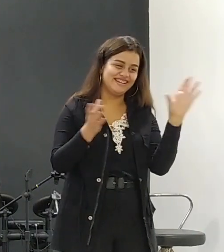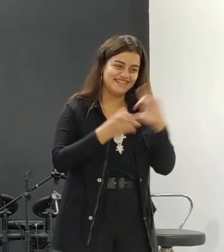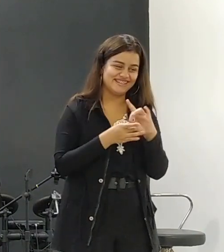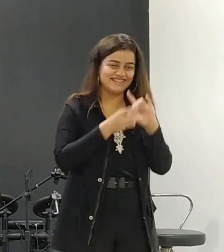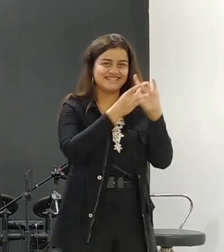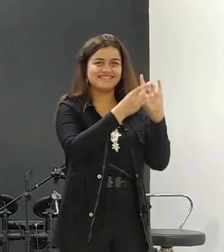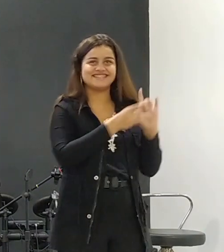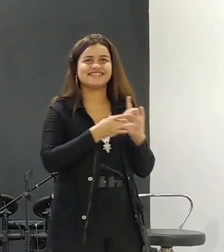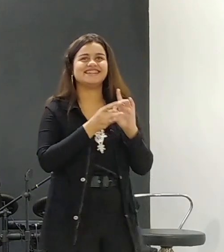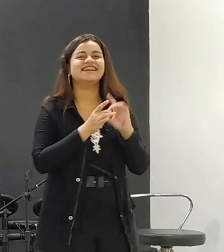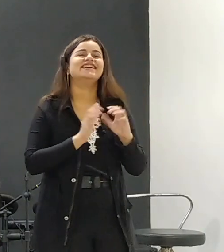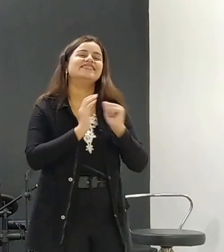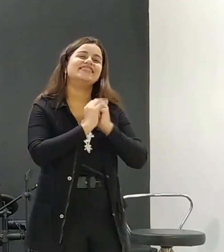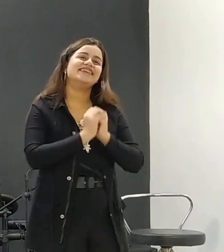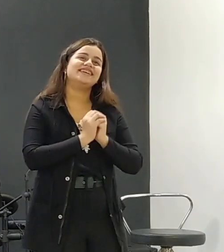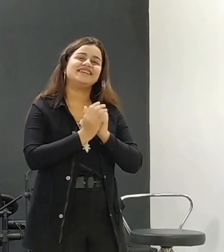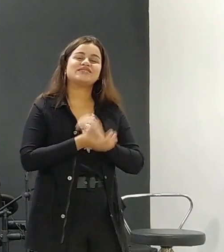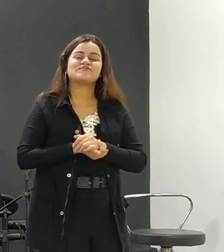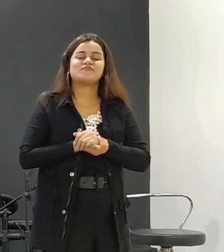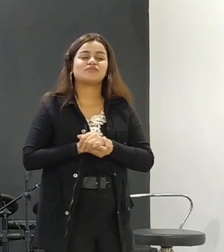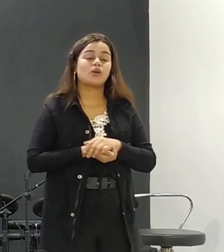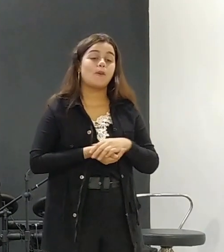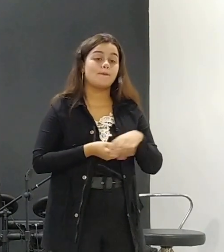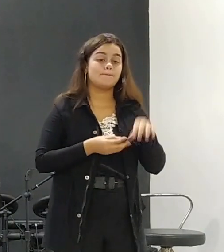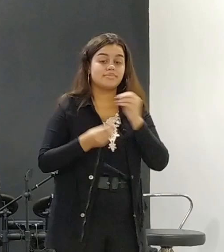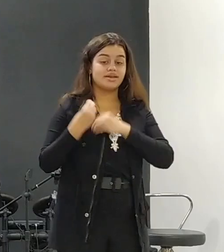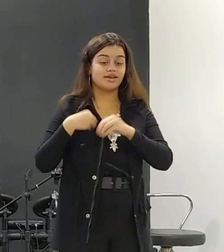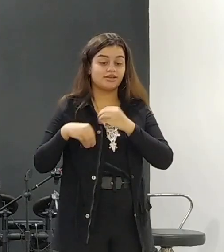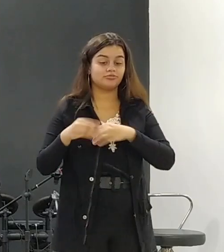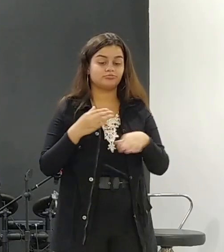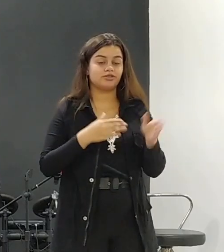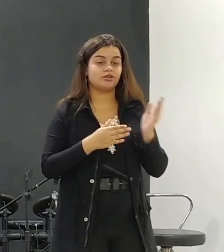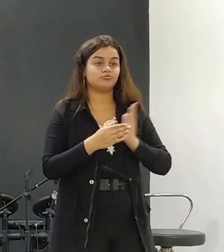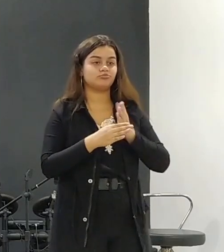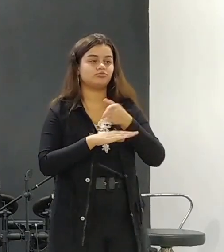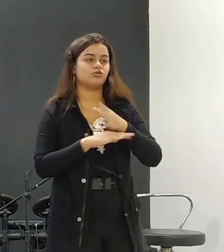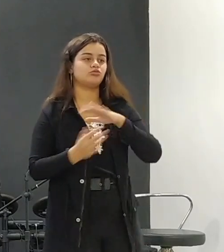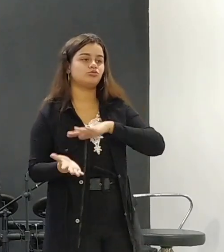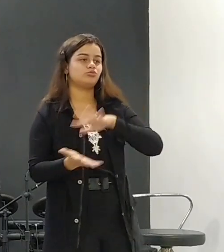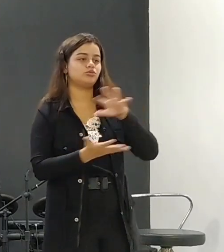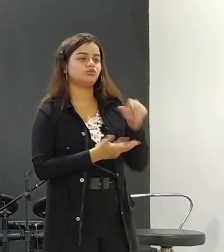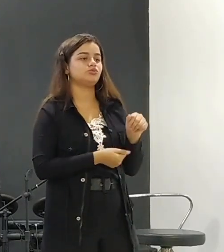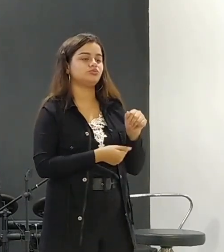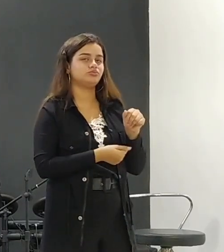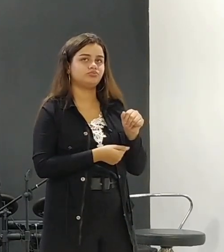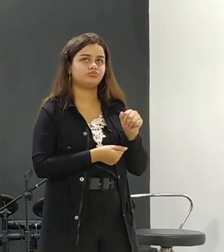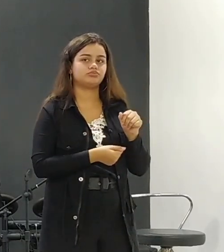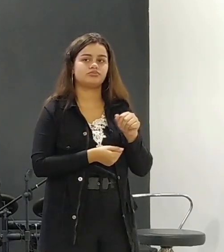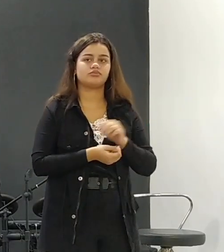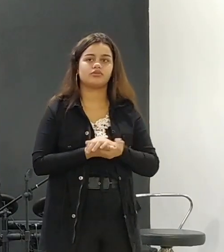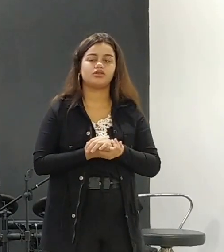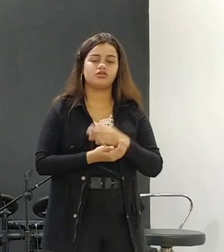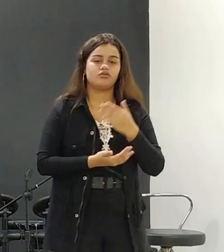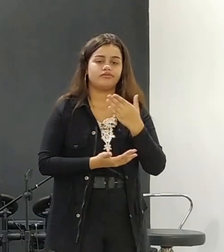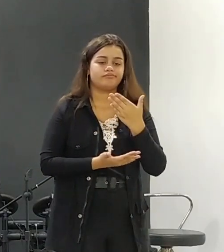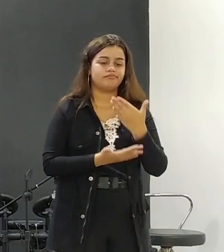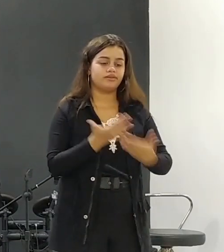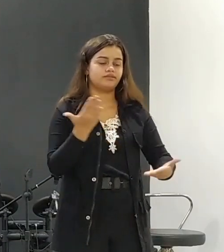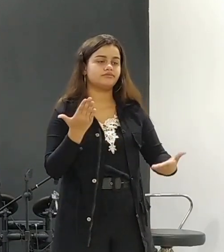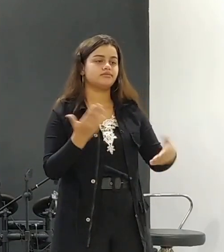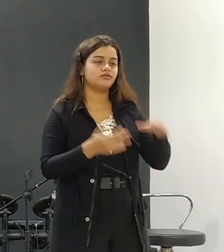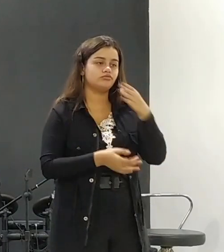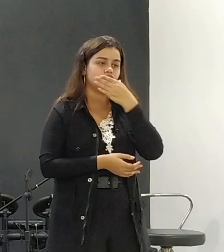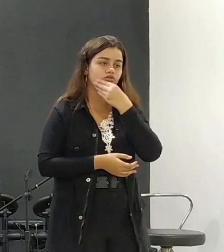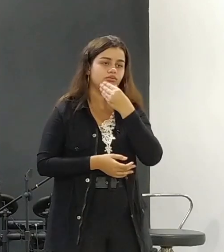estabeleceu. Amém? Mas o que aconteceu? O pecado entrou no mundo. Quando o pecado entrou no mundo e houve a queda do